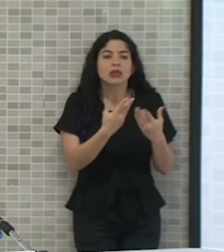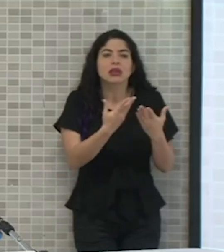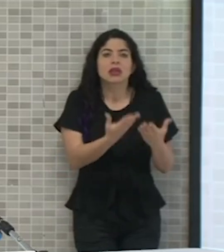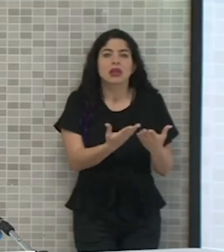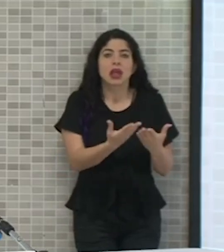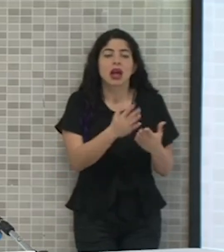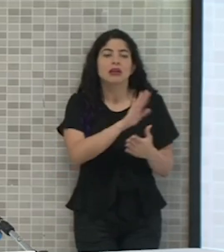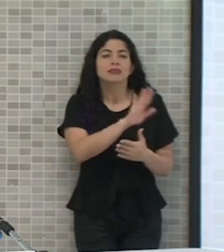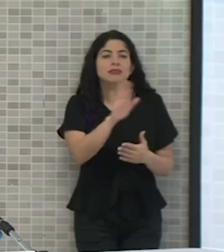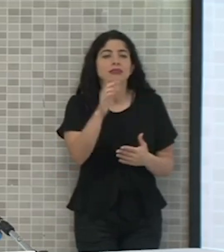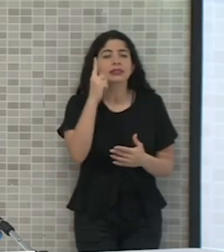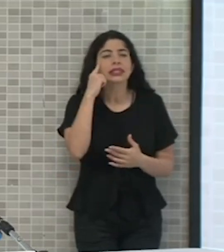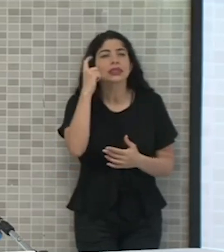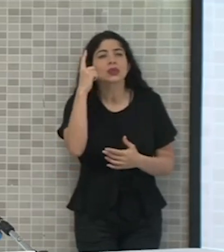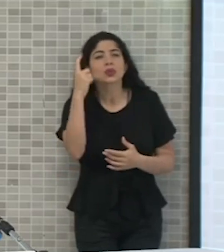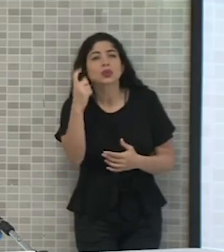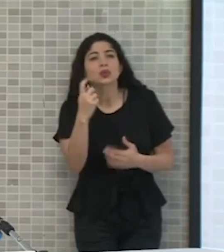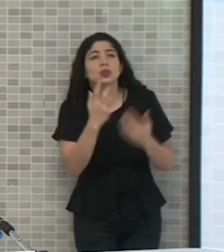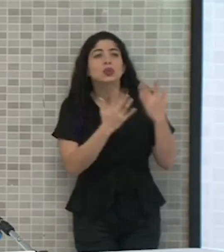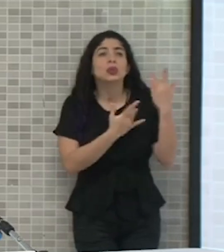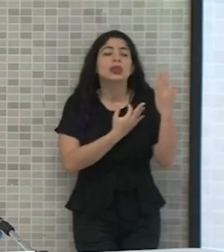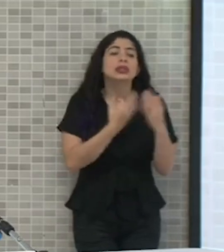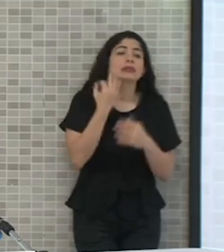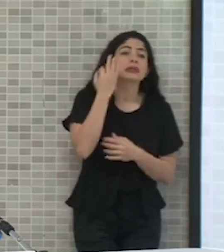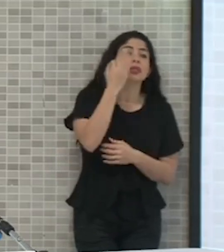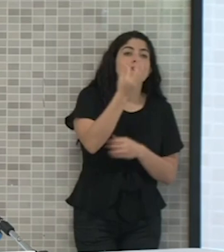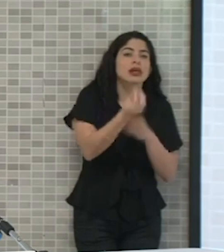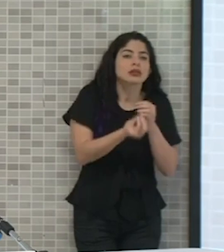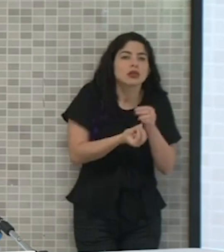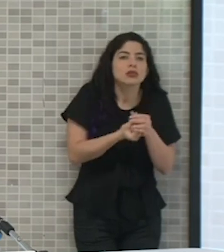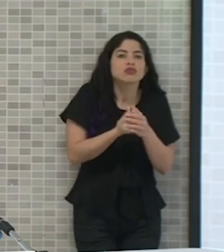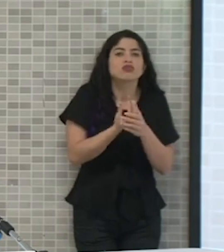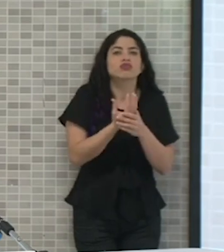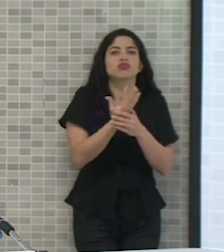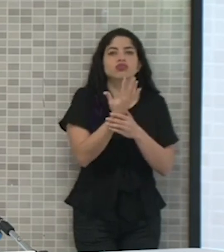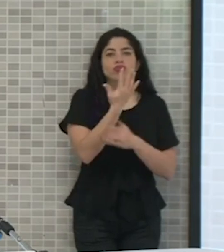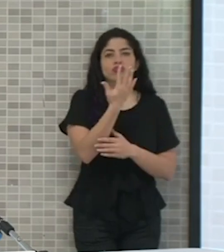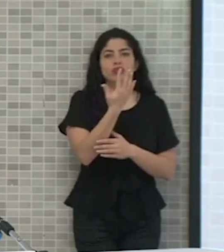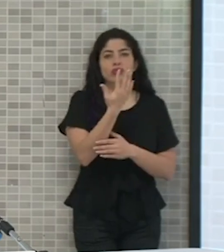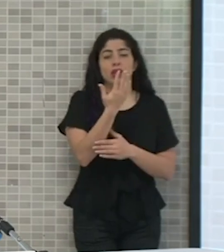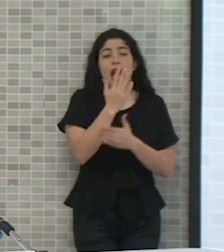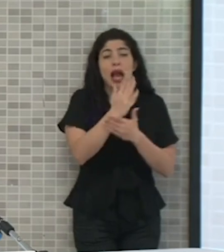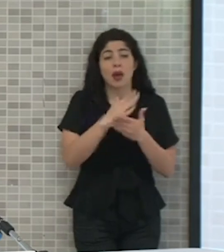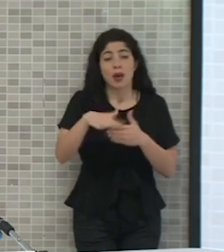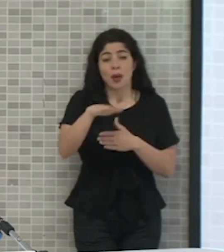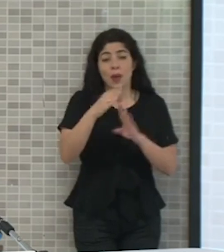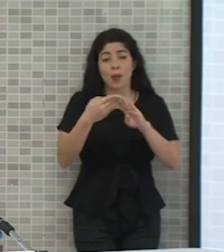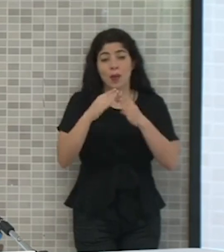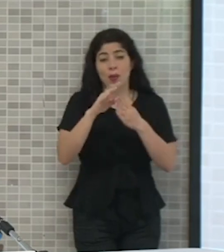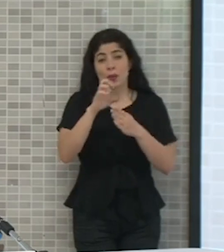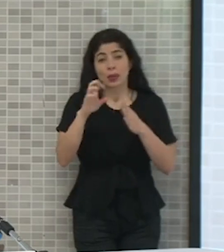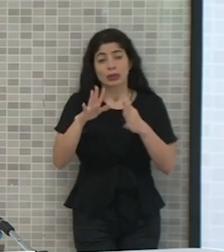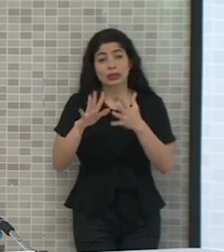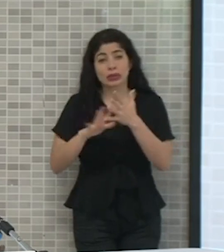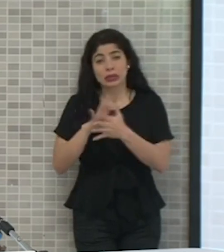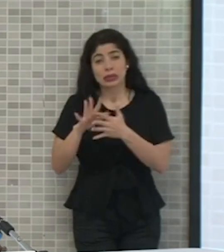las ilusiones y esperanzas del atribulado pueblo